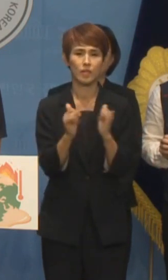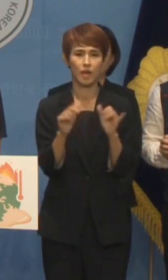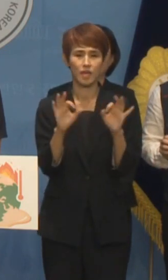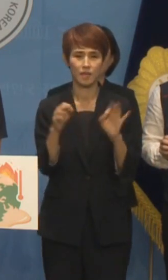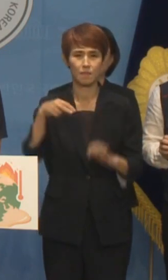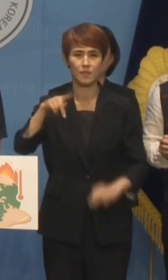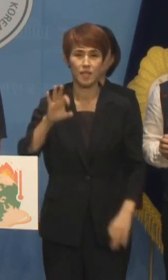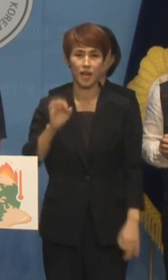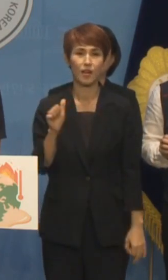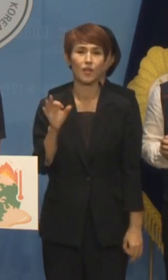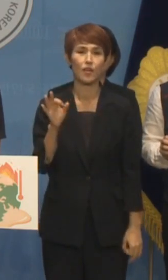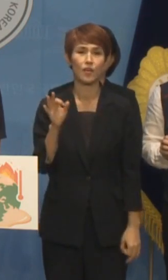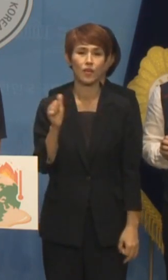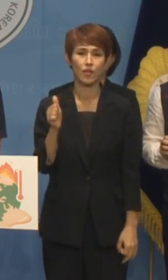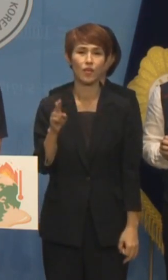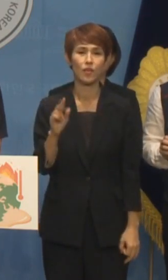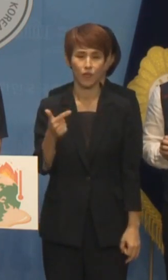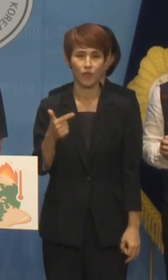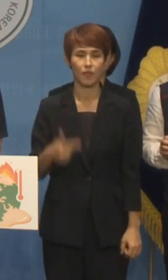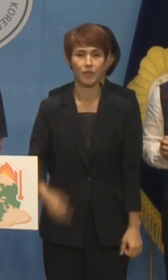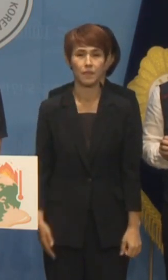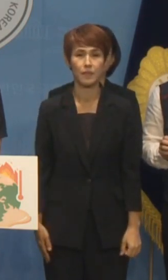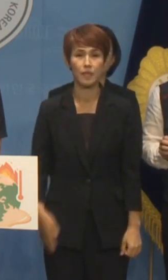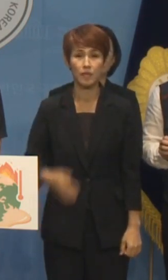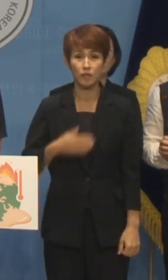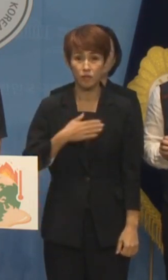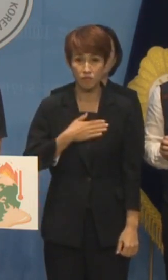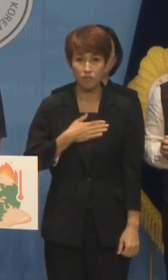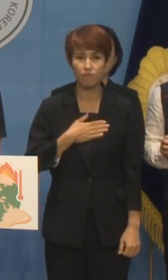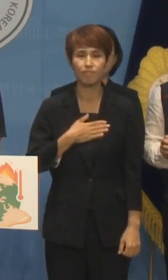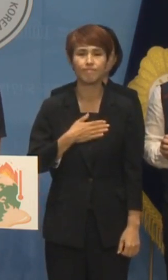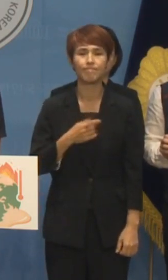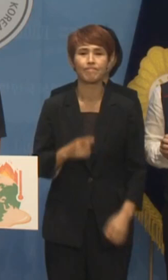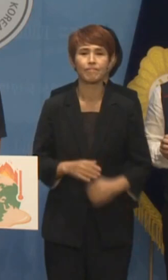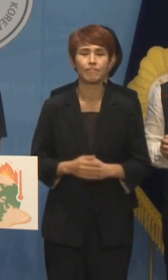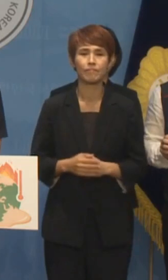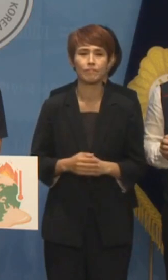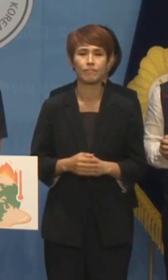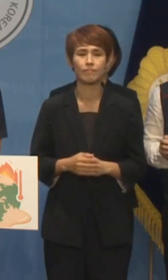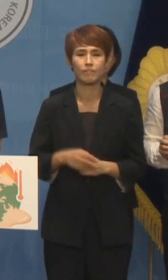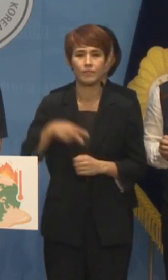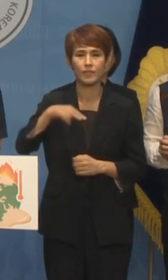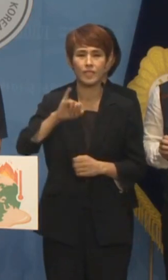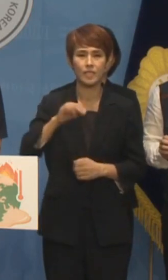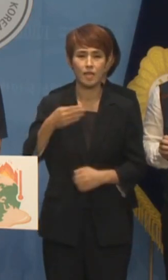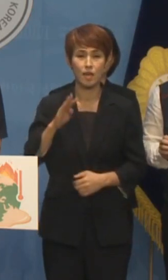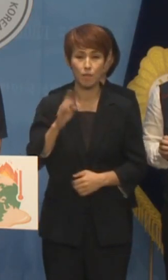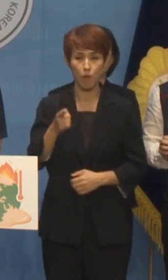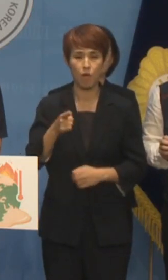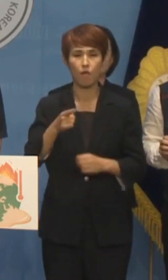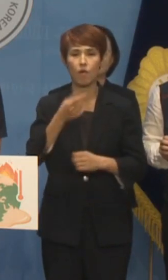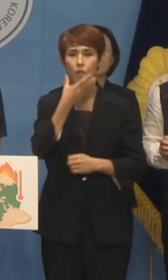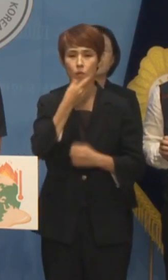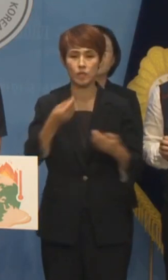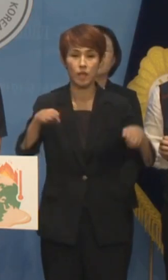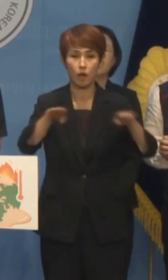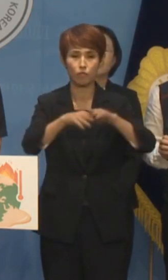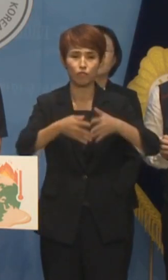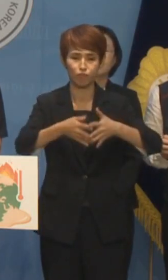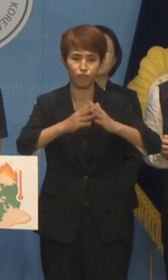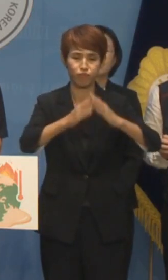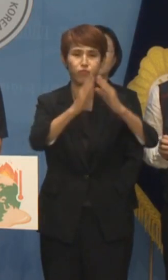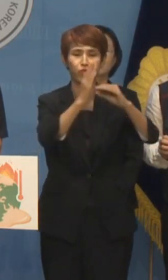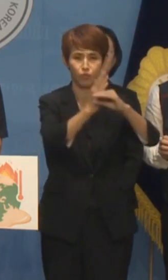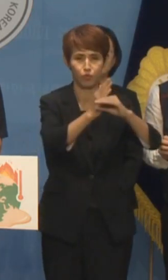합니다. 저는 현재 강서구 마곡에서 실버 복지타운을 짓고 있습니다.